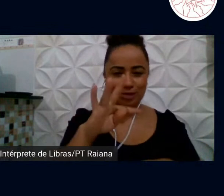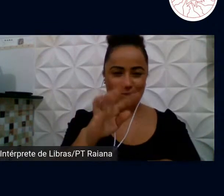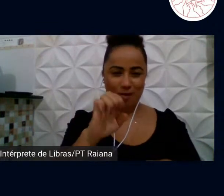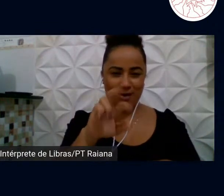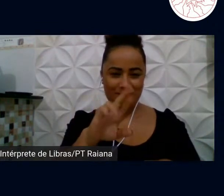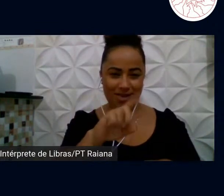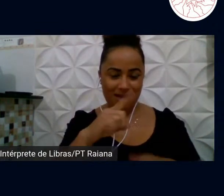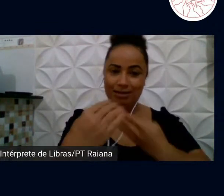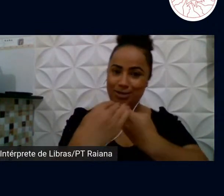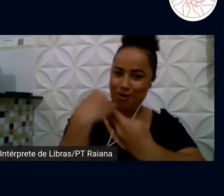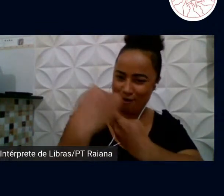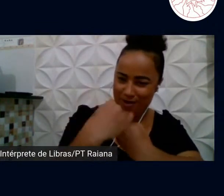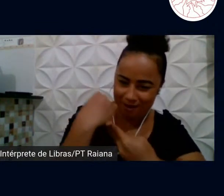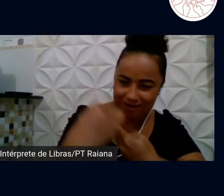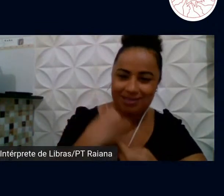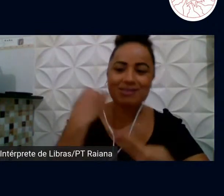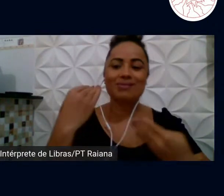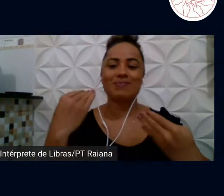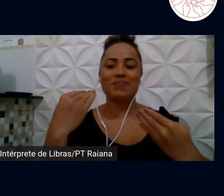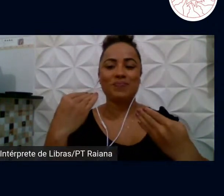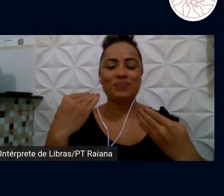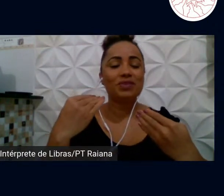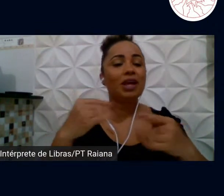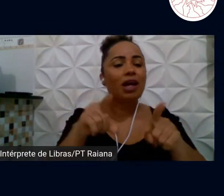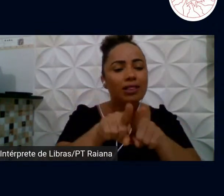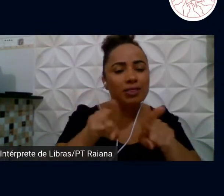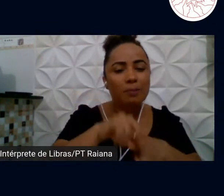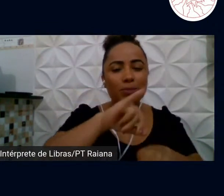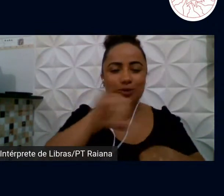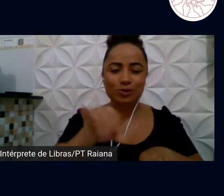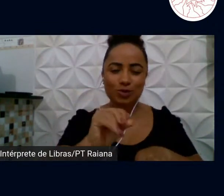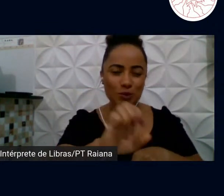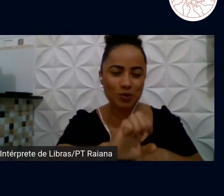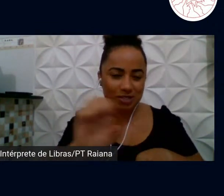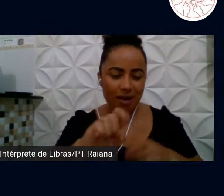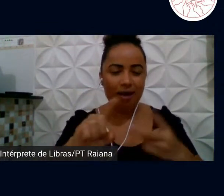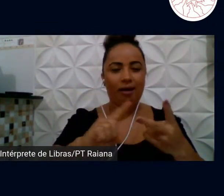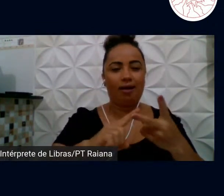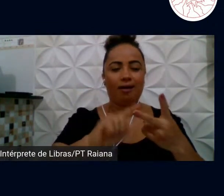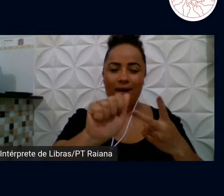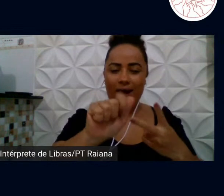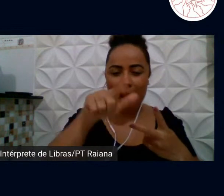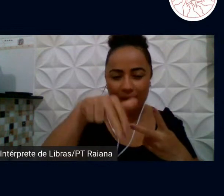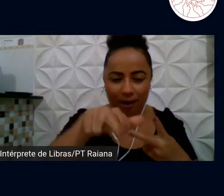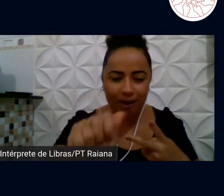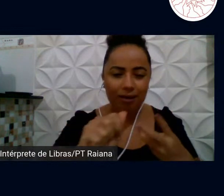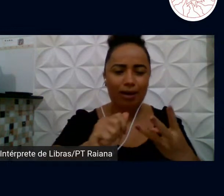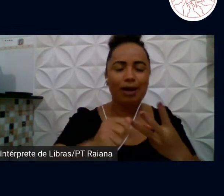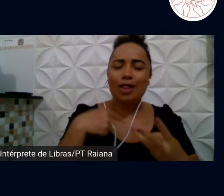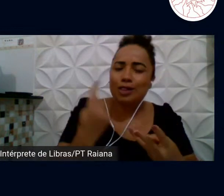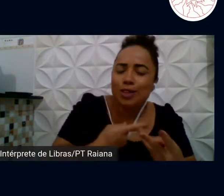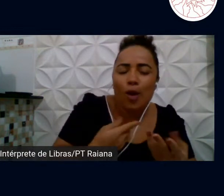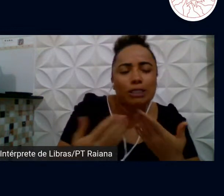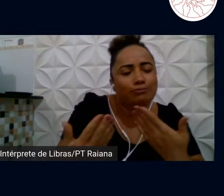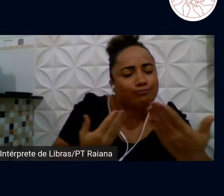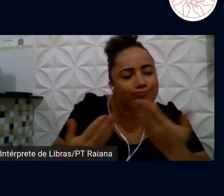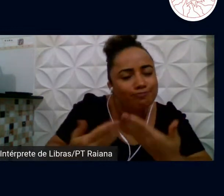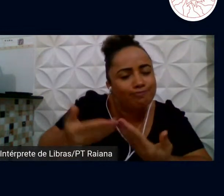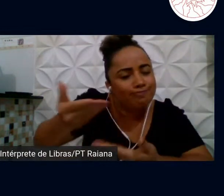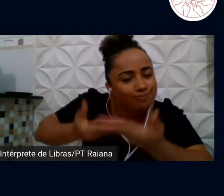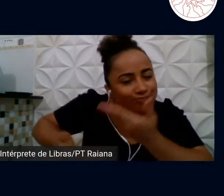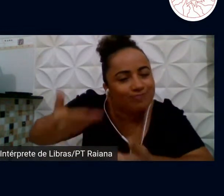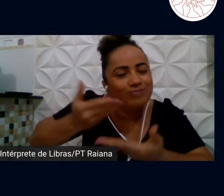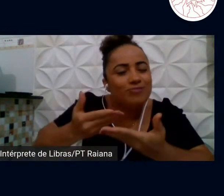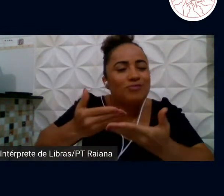nos orientou desde o começo, o professor José Afonso, a professora Alana. Então, juntos naquelas conversas que a gente tem